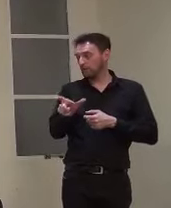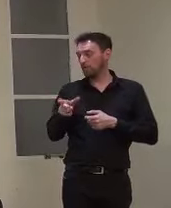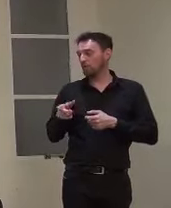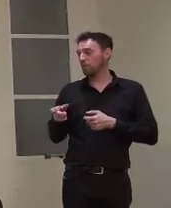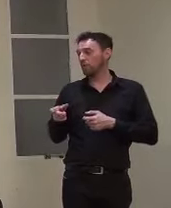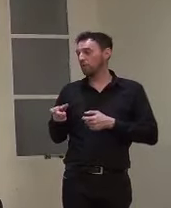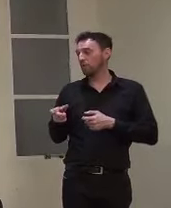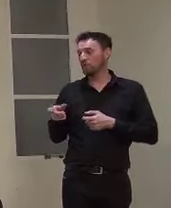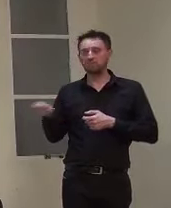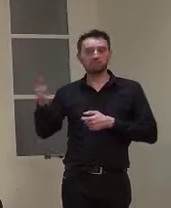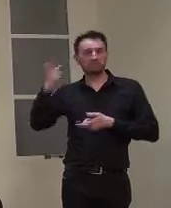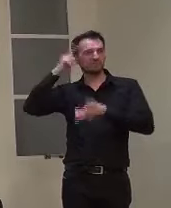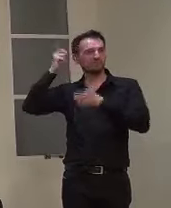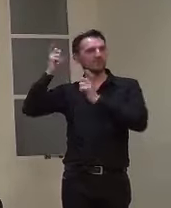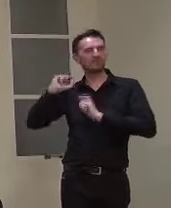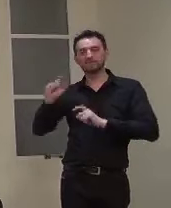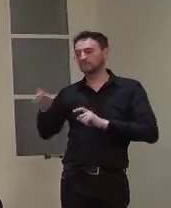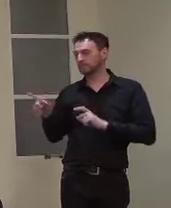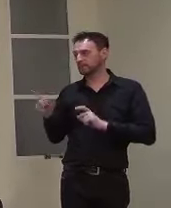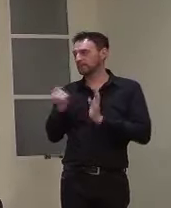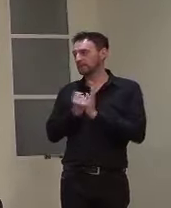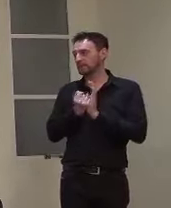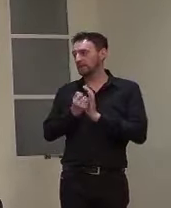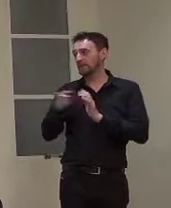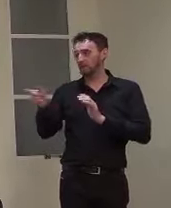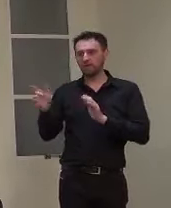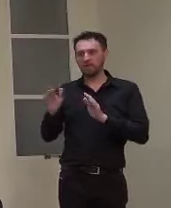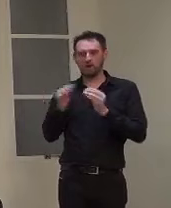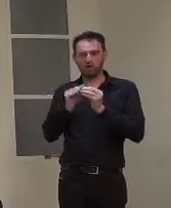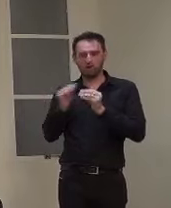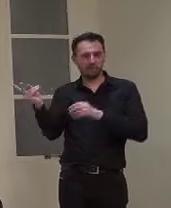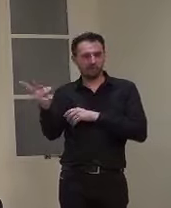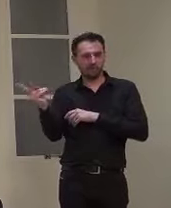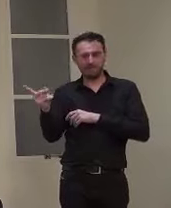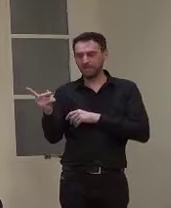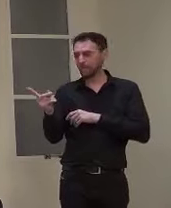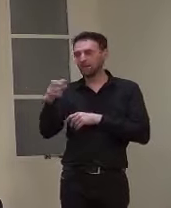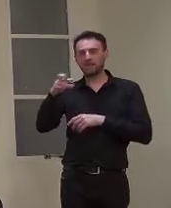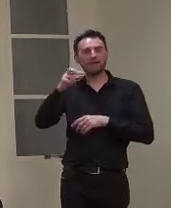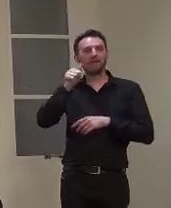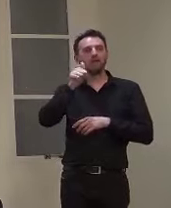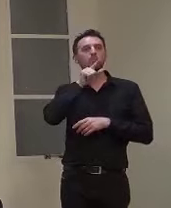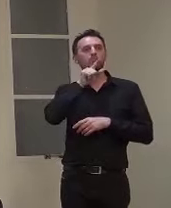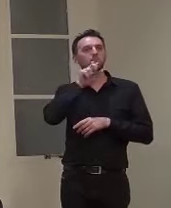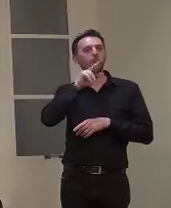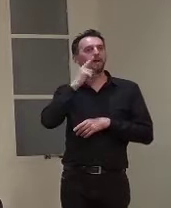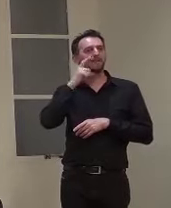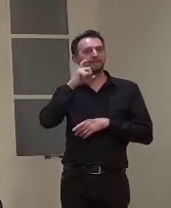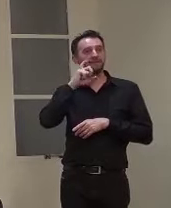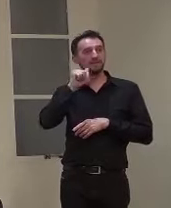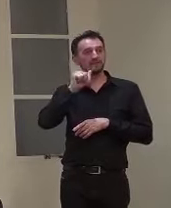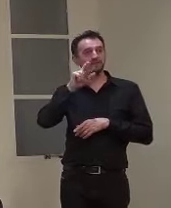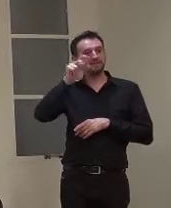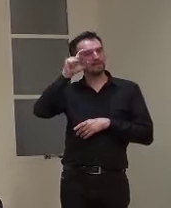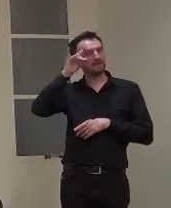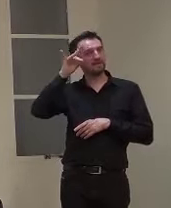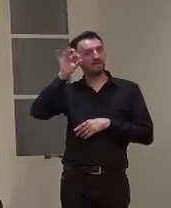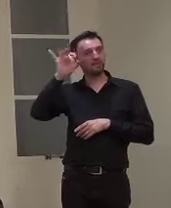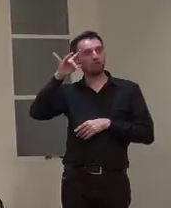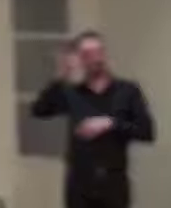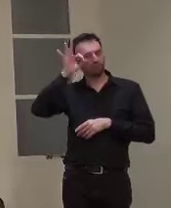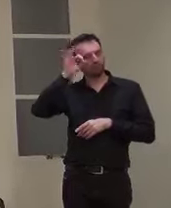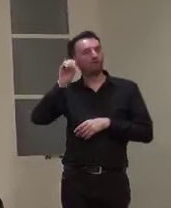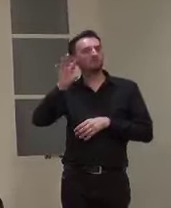de una experiencia atrás del libro se llama la escuela manos en el aire